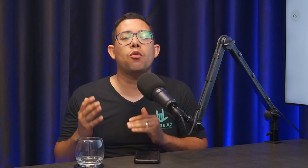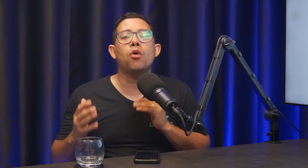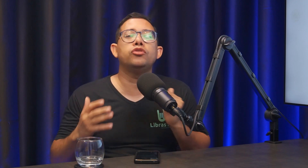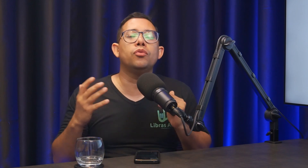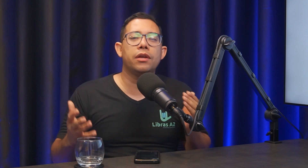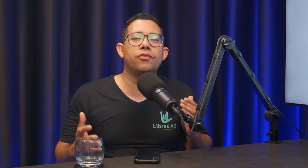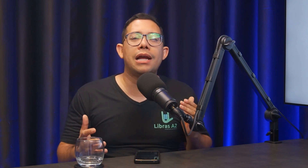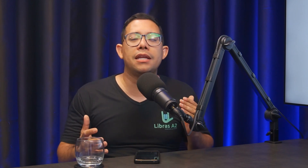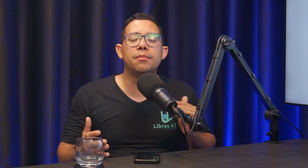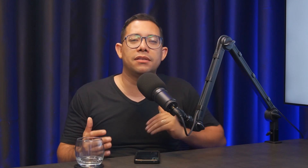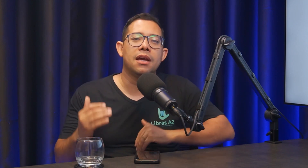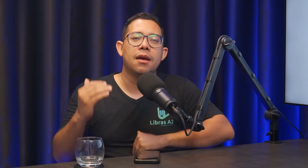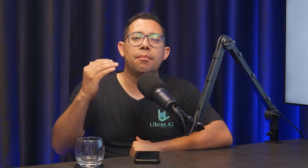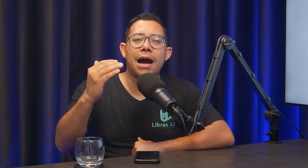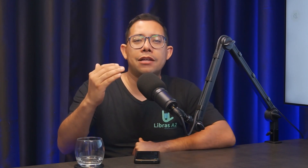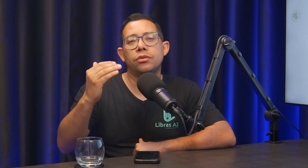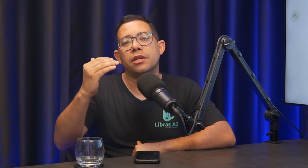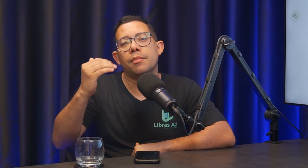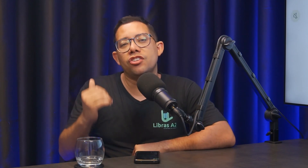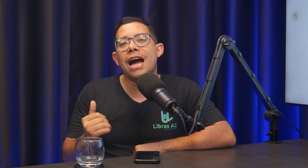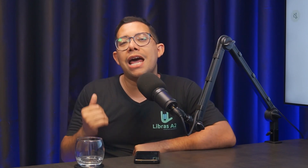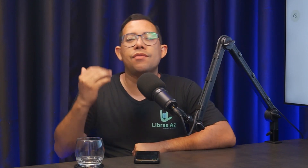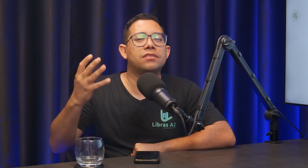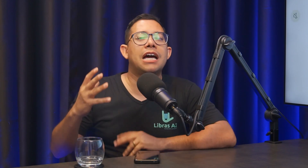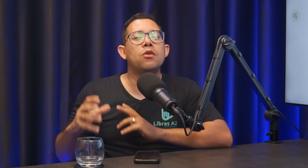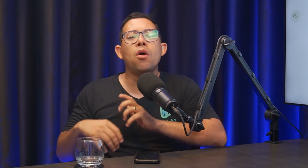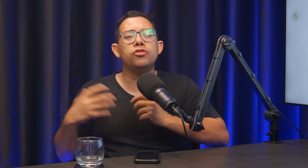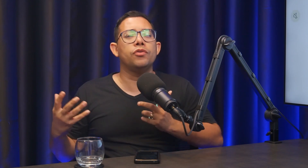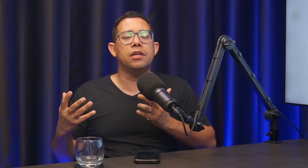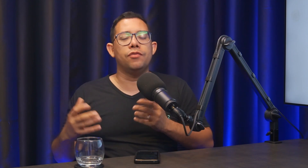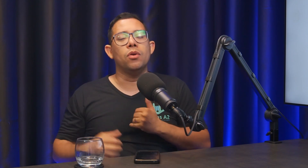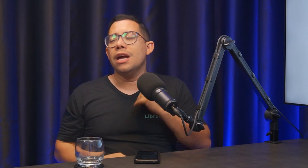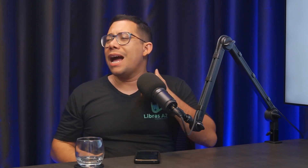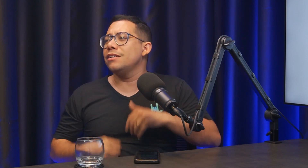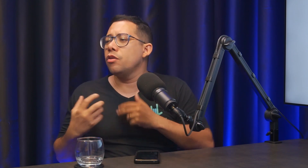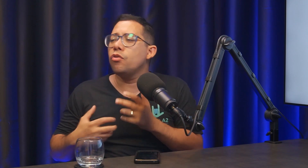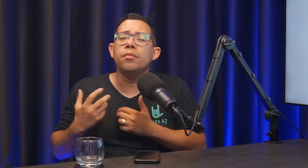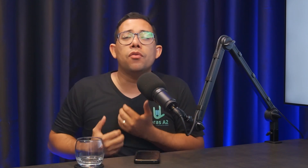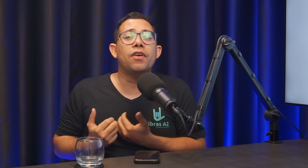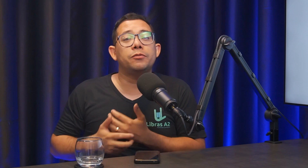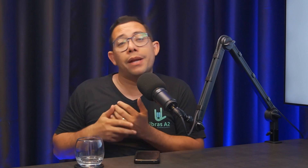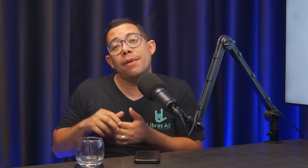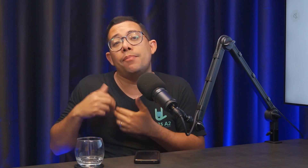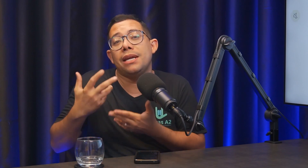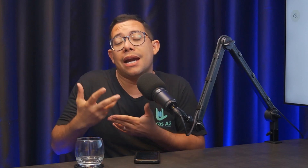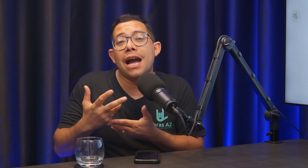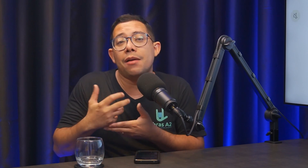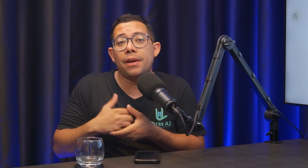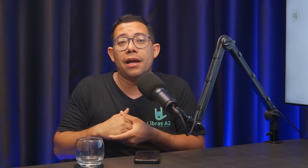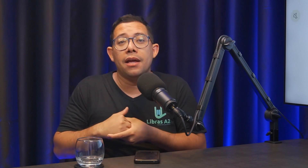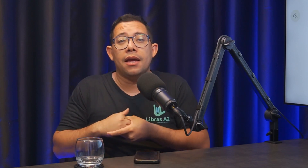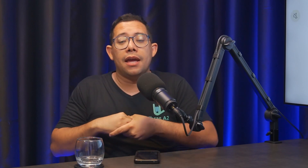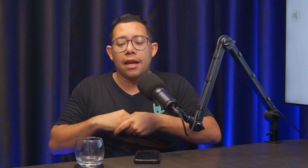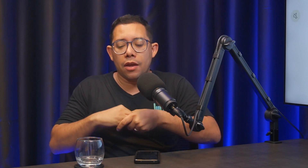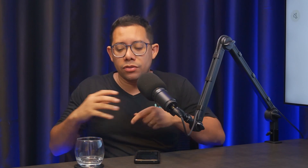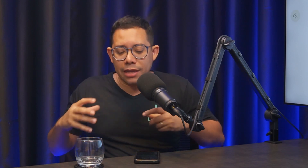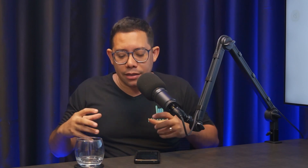o seu nível na Libras, básico, intermediário, avançado, qual o seu nível? Ah, Gisele, como que eu faço para me aplicar, para eu estar